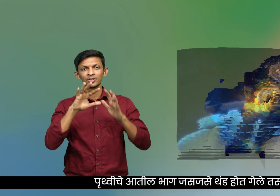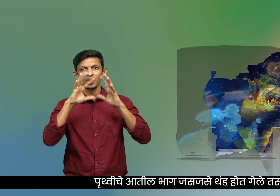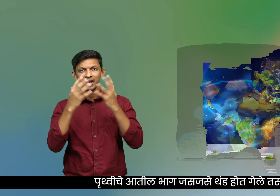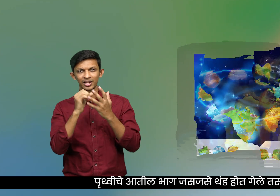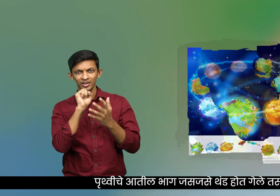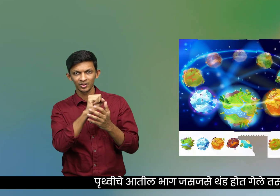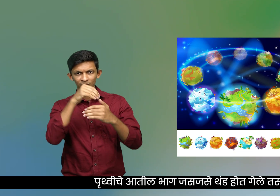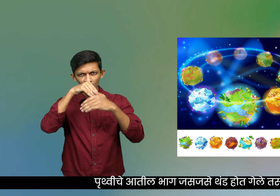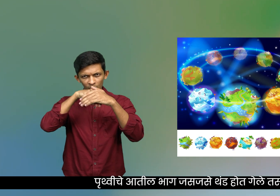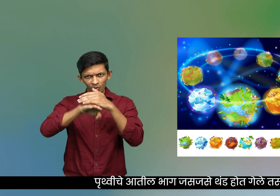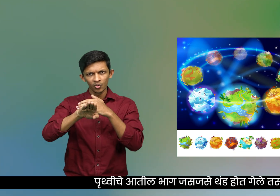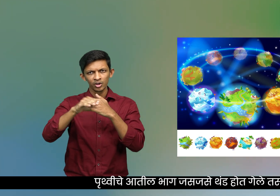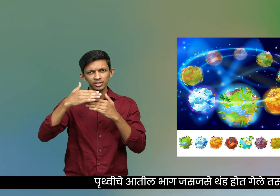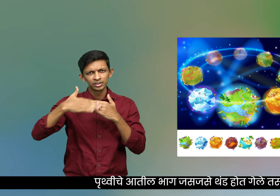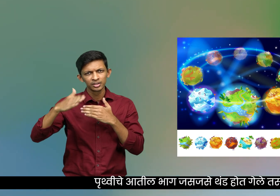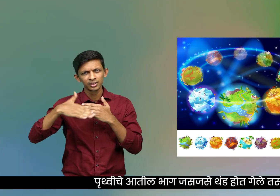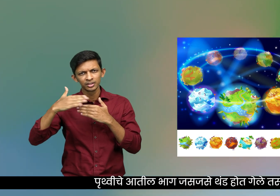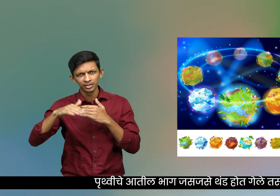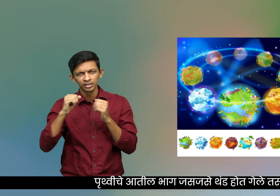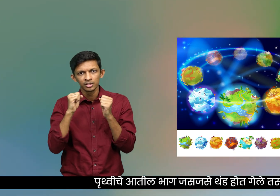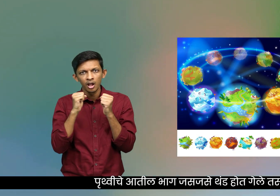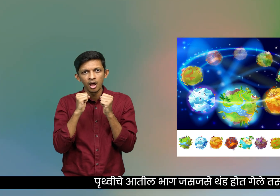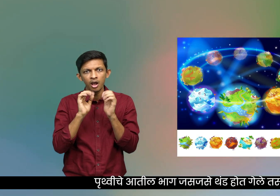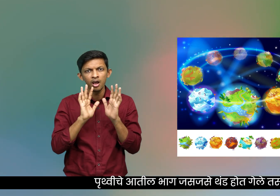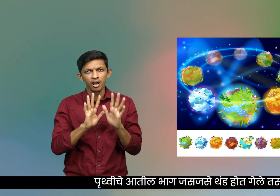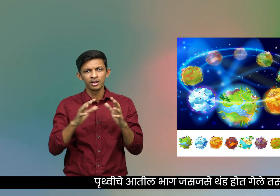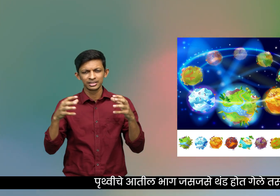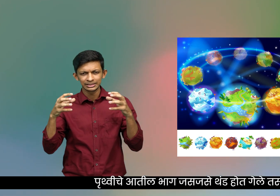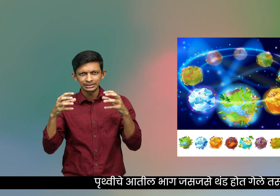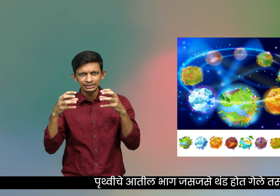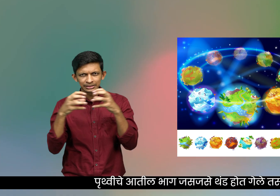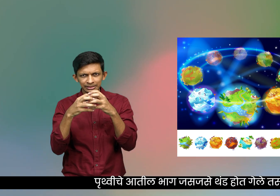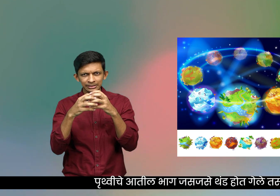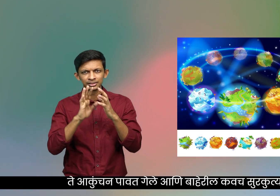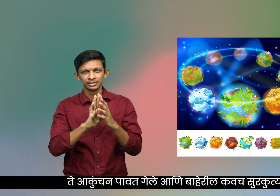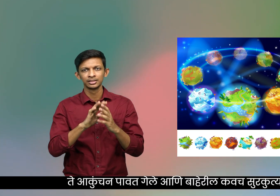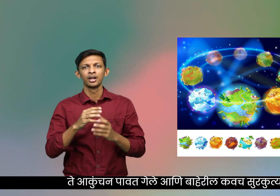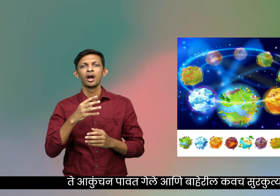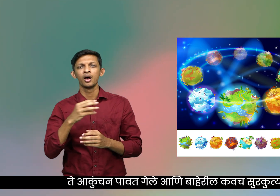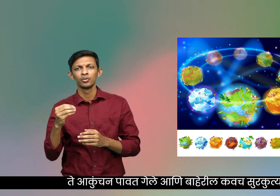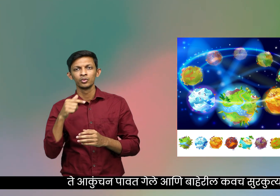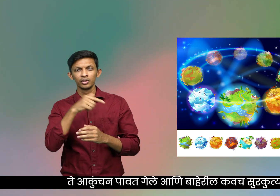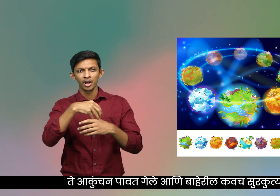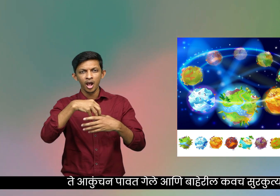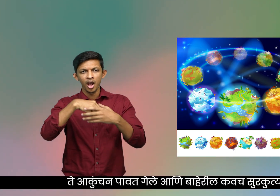पृथ्वीचे आतील भाग जसजसे थंड होत गेले तसतसे ते आकुंचन पावत गेले